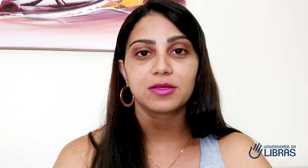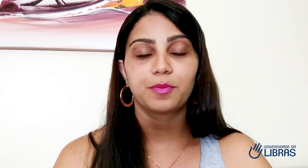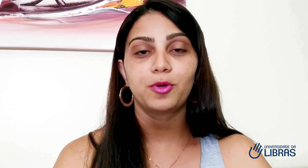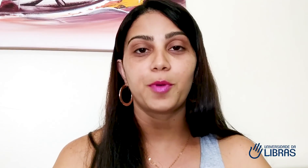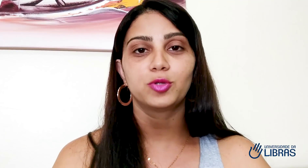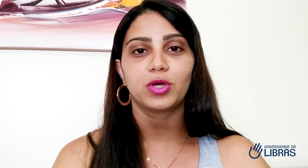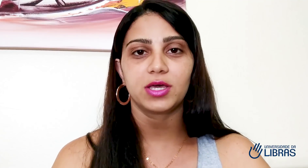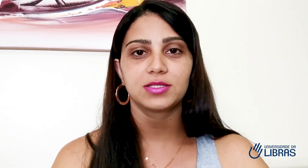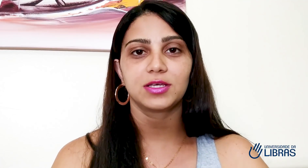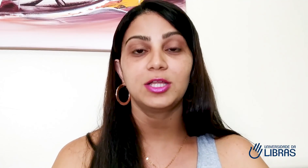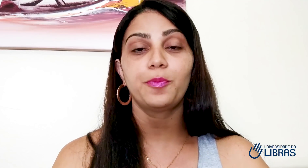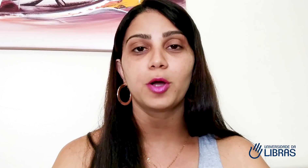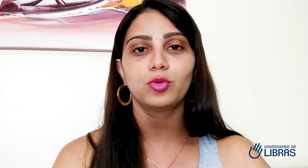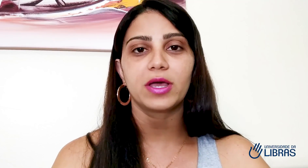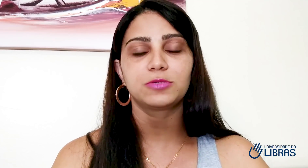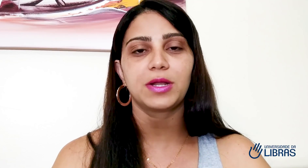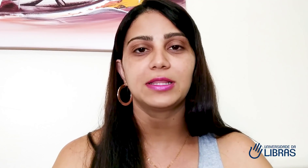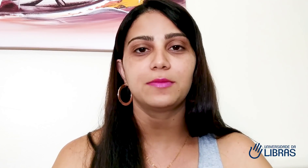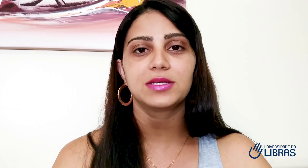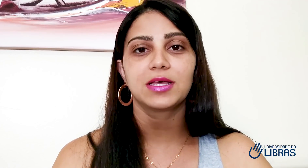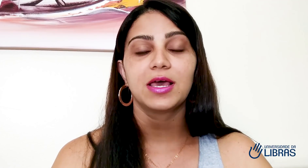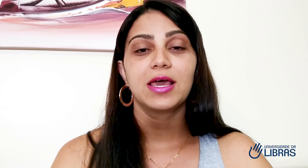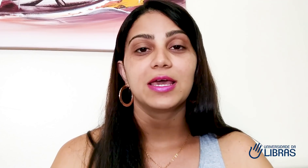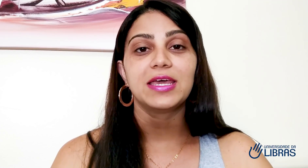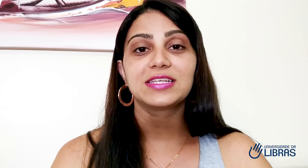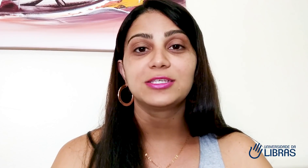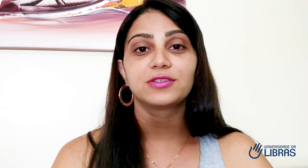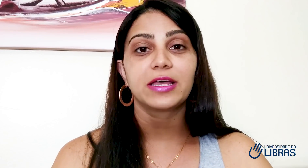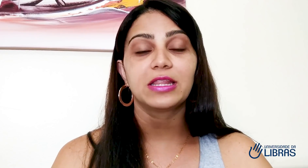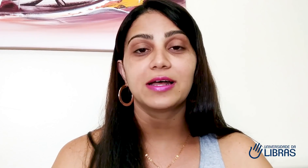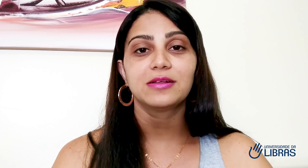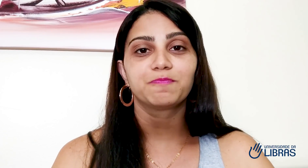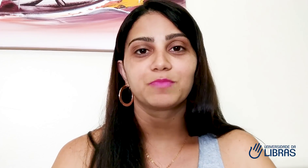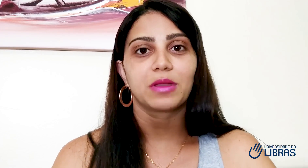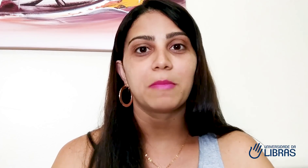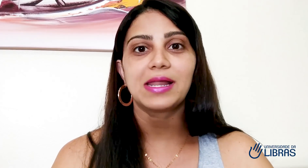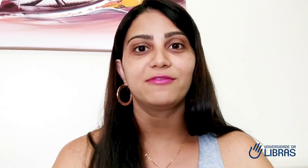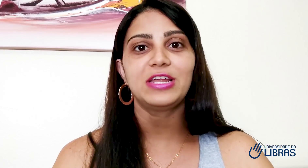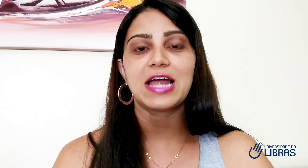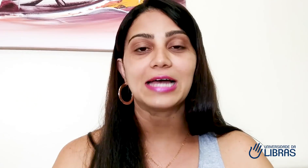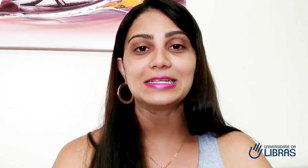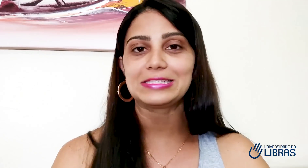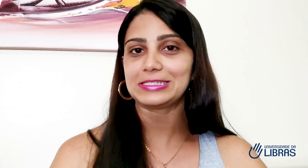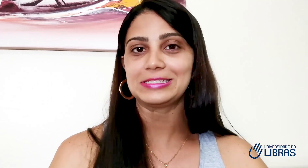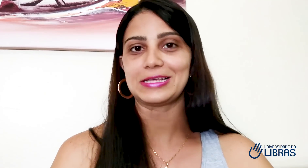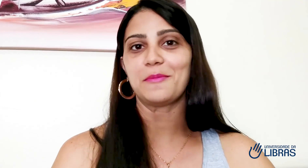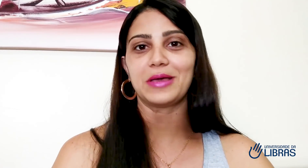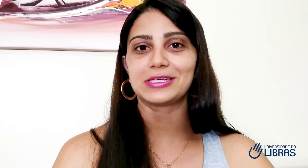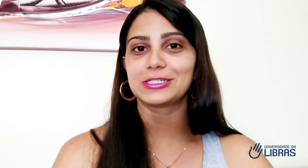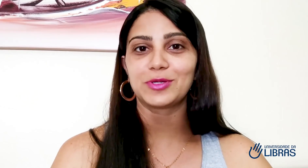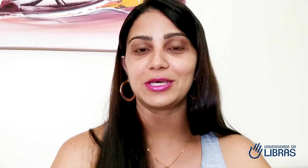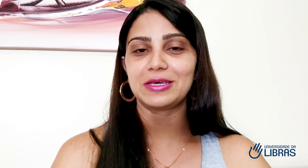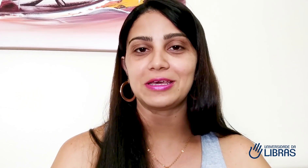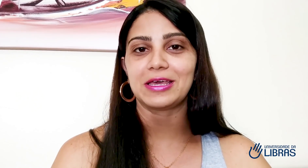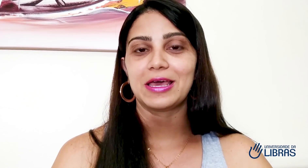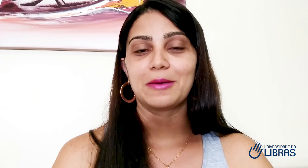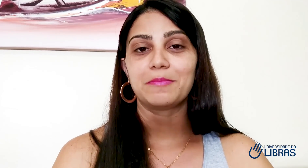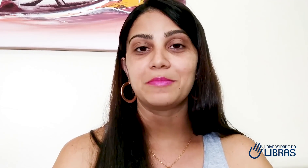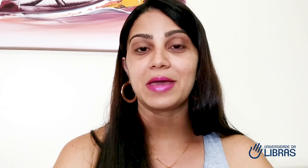para o português e do português para Libras. E assim, eu saí lá maravilhada, assim, sabe? Achando que